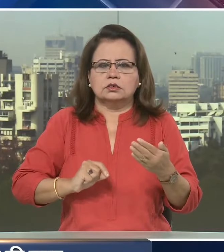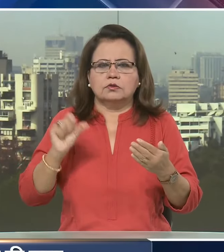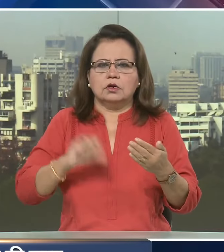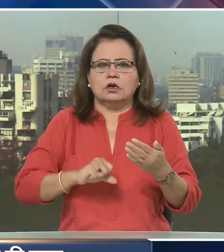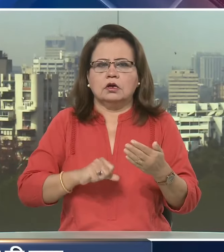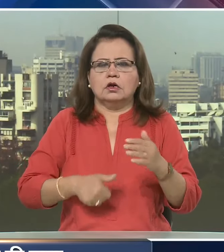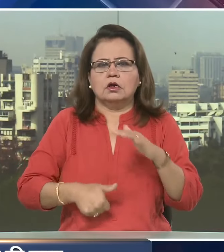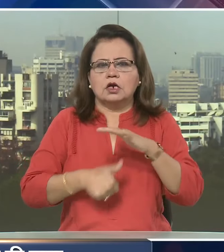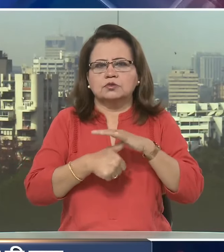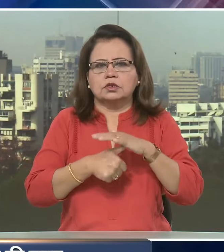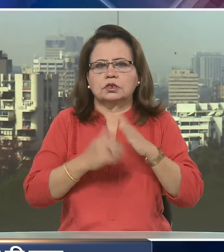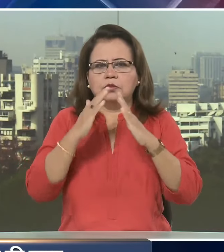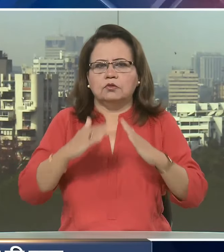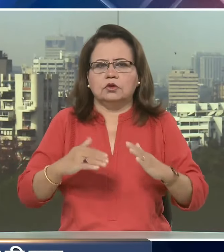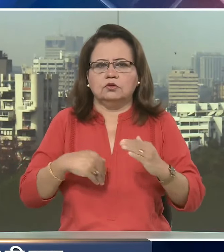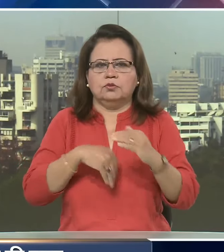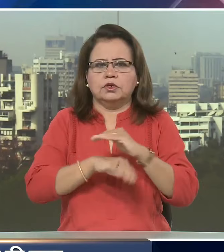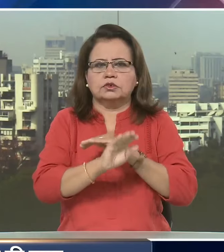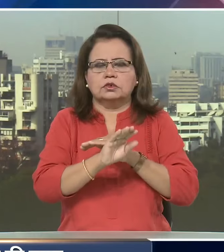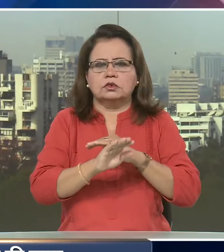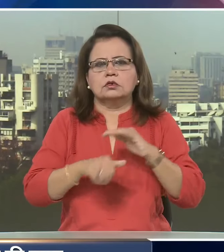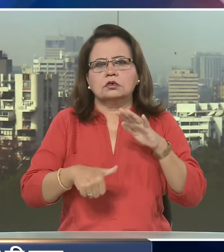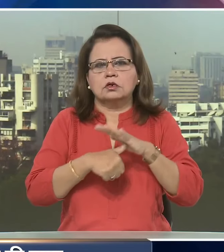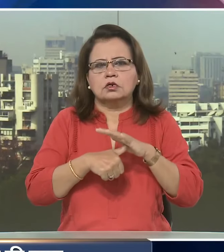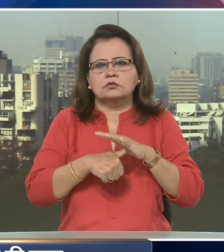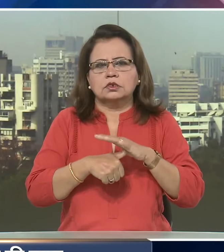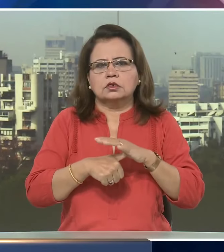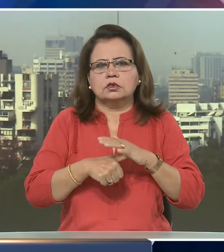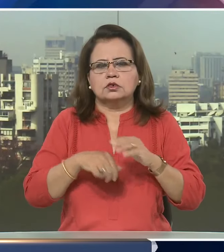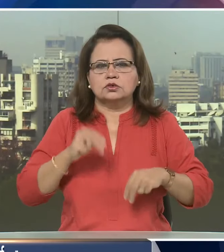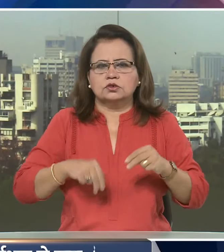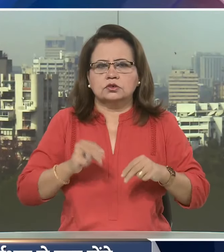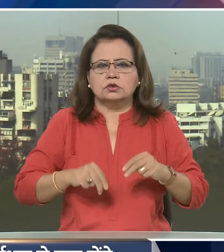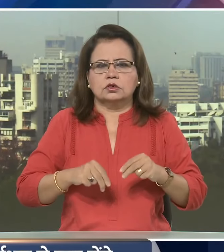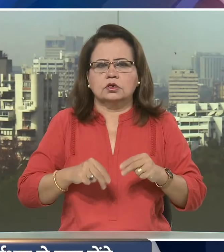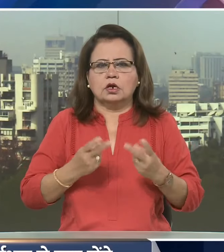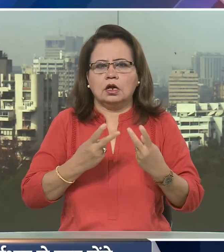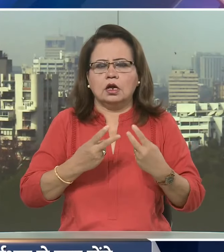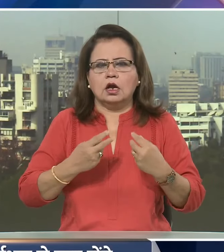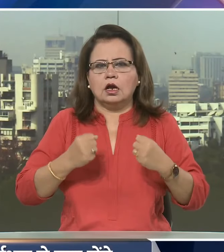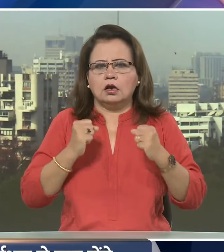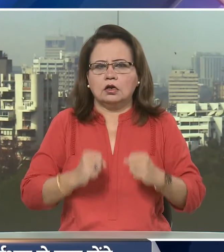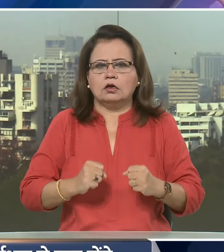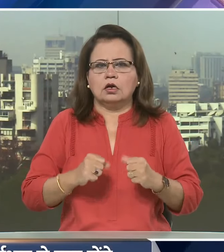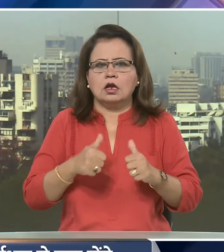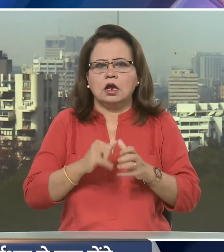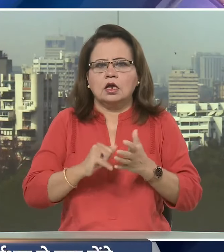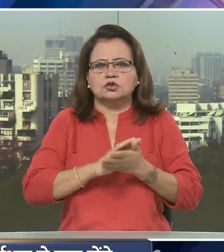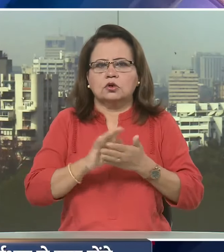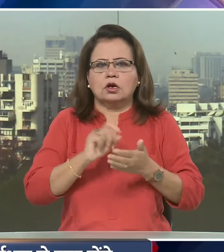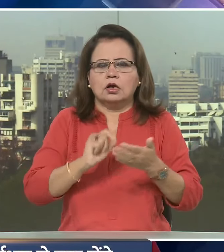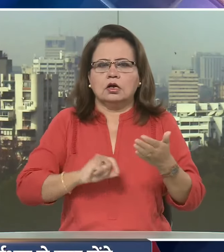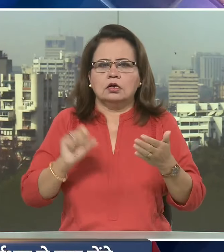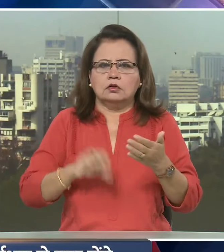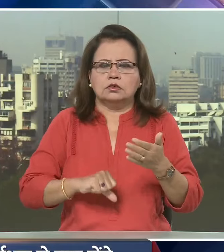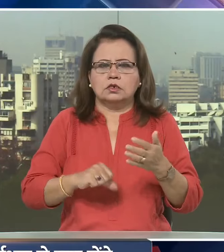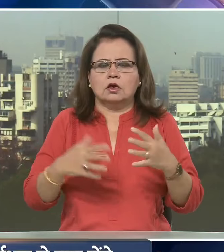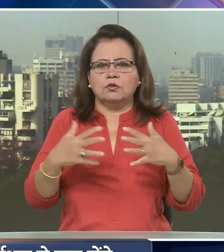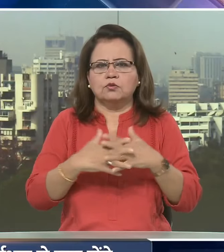भवन को भेज दिया था। राष्ट्रपति रामनाथ कोविंद ने चुनाव आयुक्त के पद से अशोक लवासा का इस्तीफा बुधवार